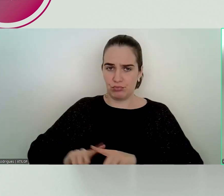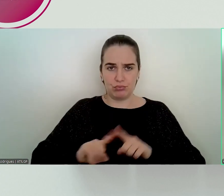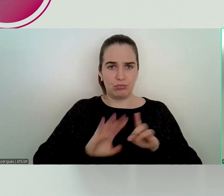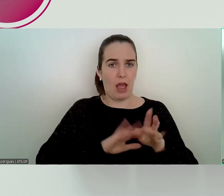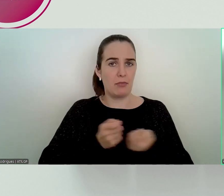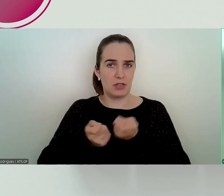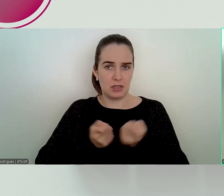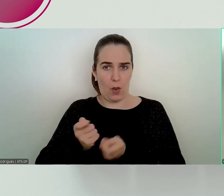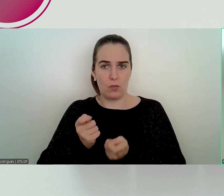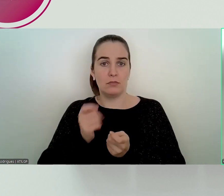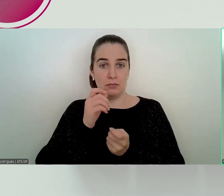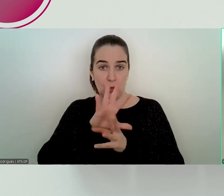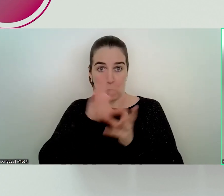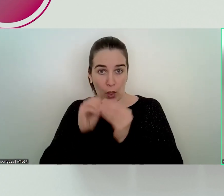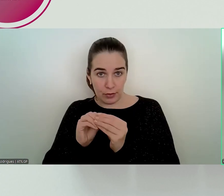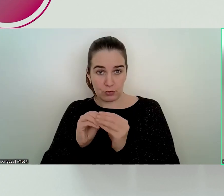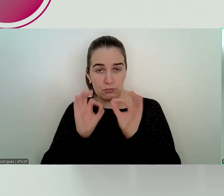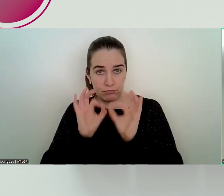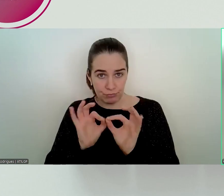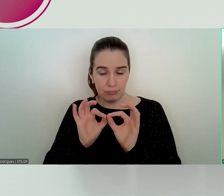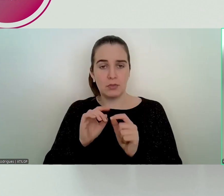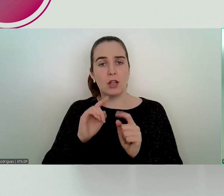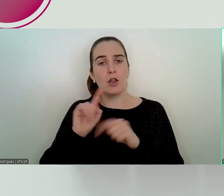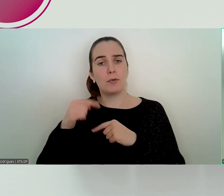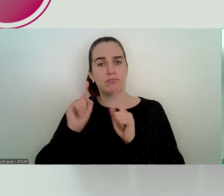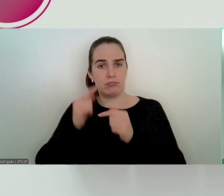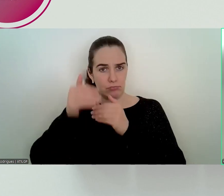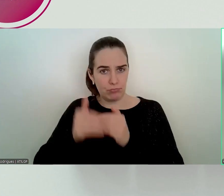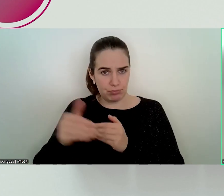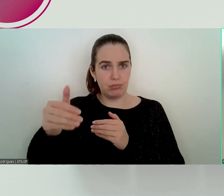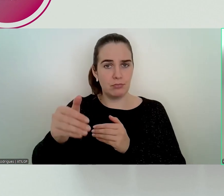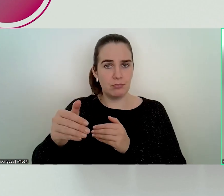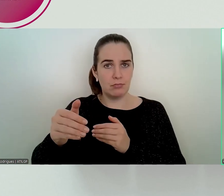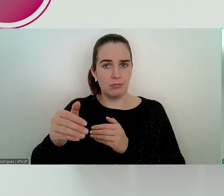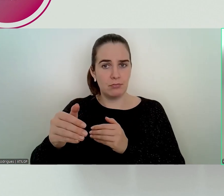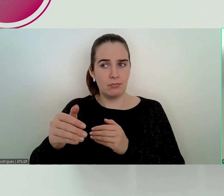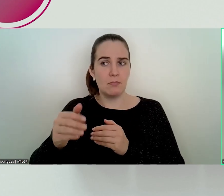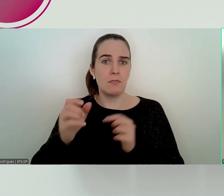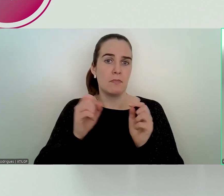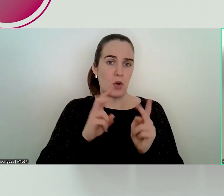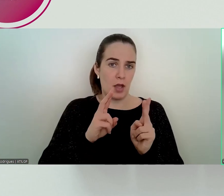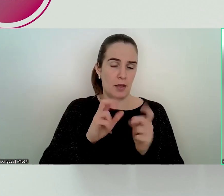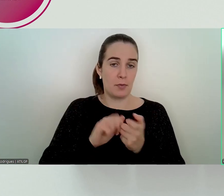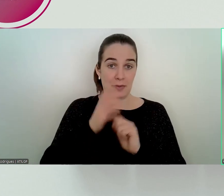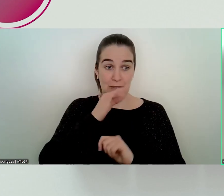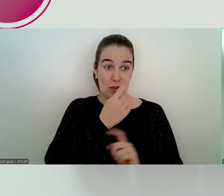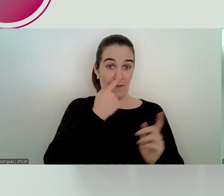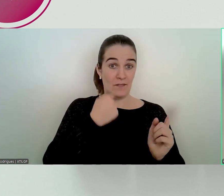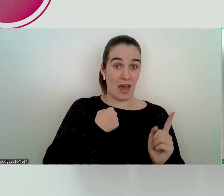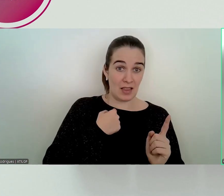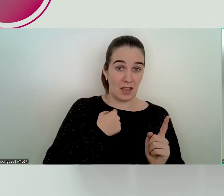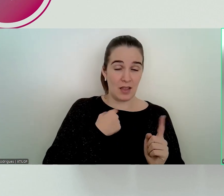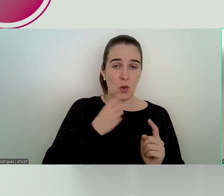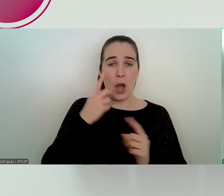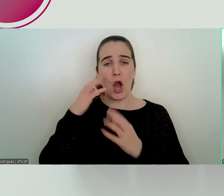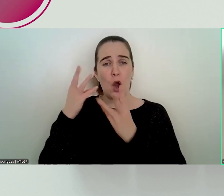para dar aso à execução das iniciativas, mas com orçamentos que